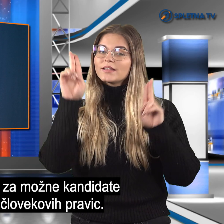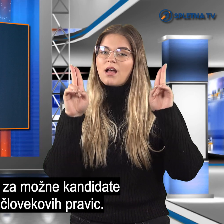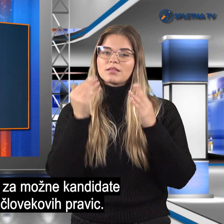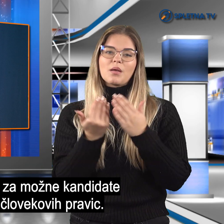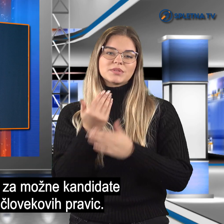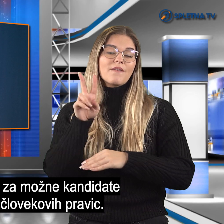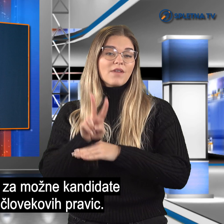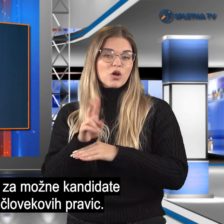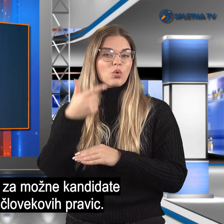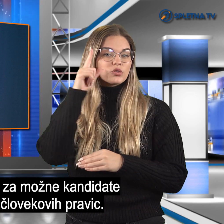človekovih pravic.